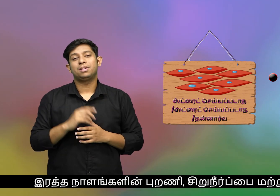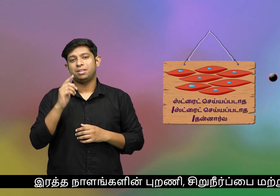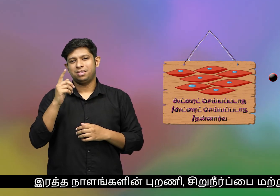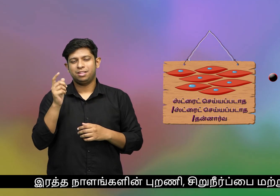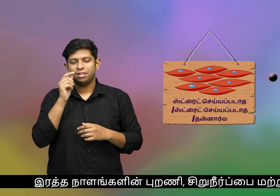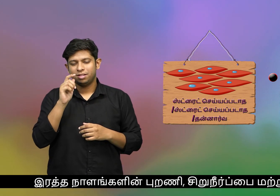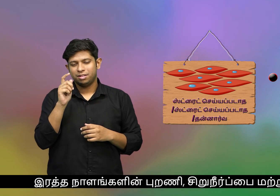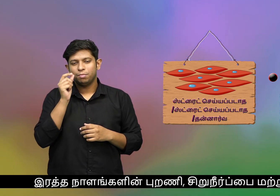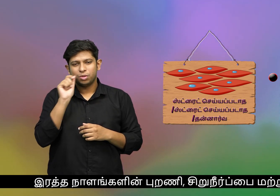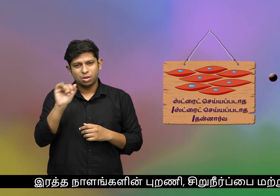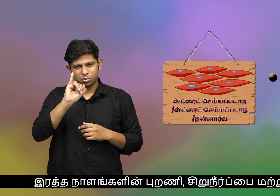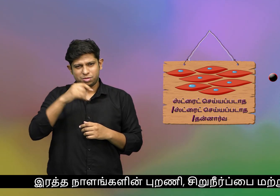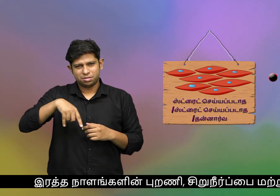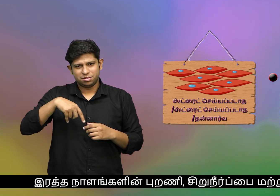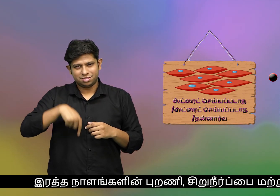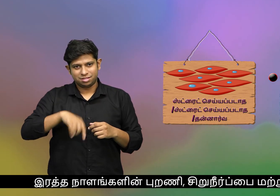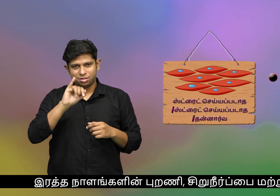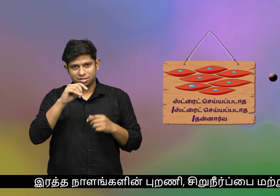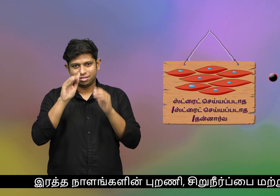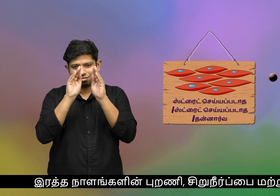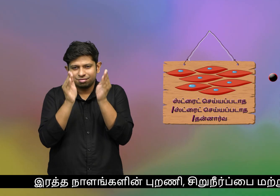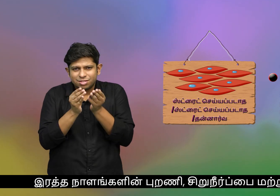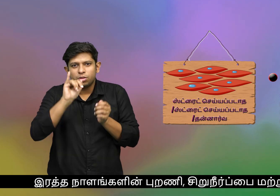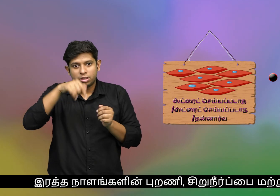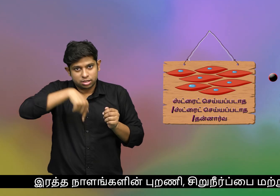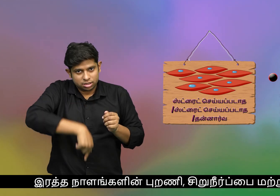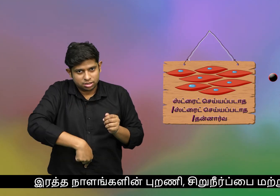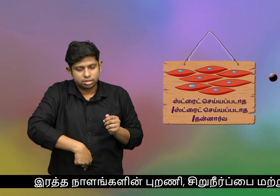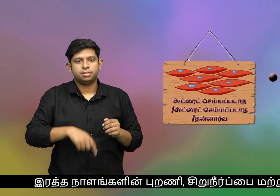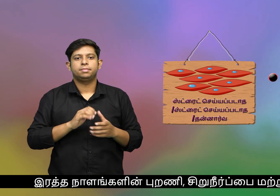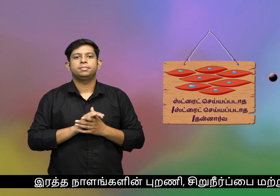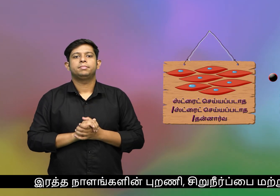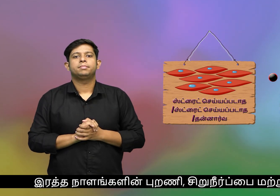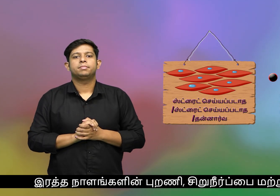சிறுநீர்ப்பை மற்றும் கருப்பை, அதாவது